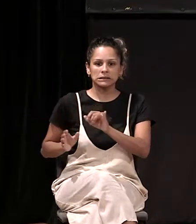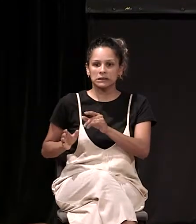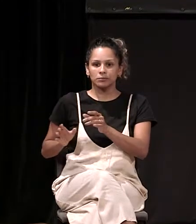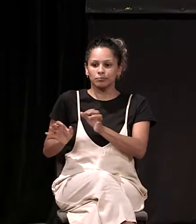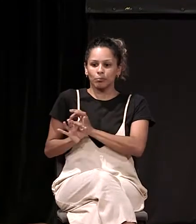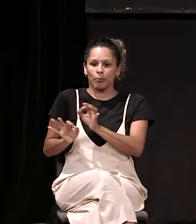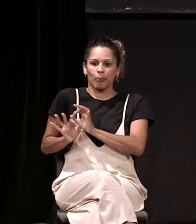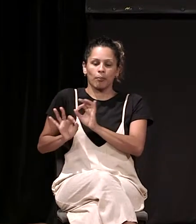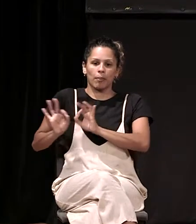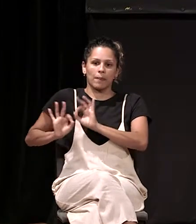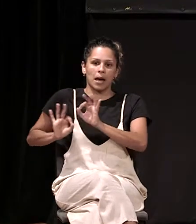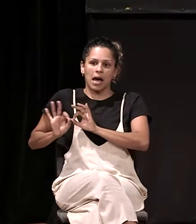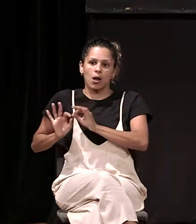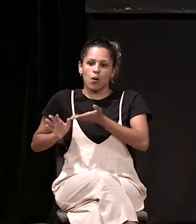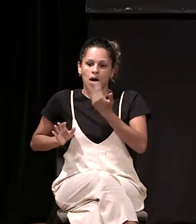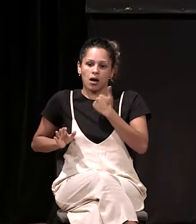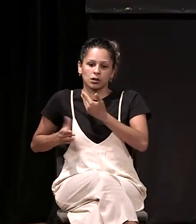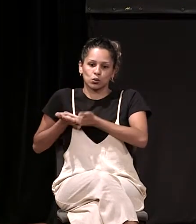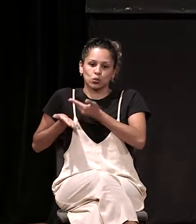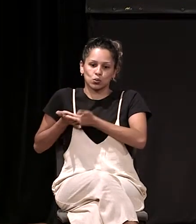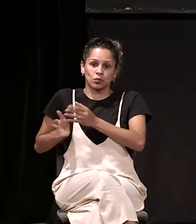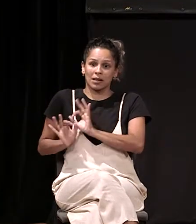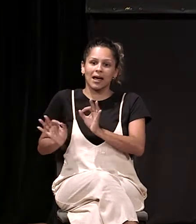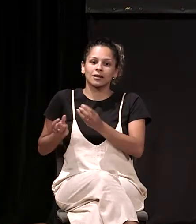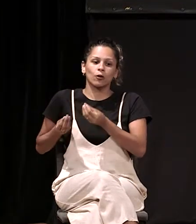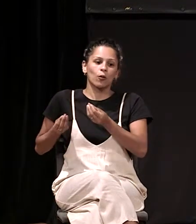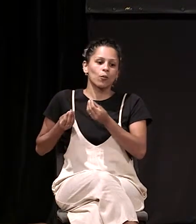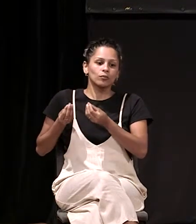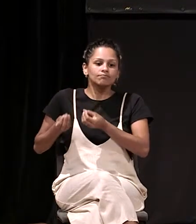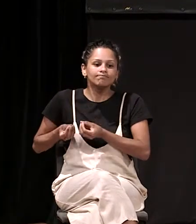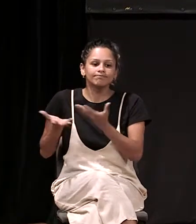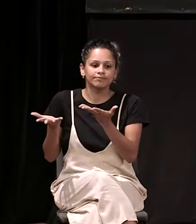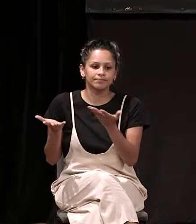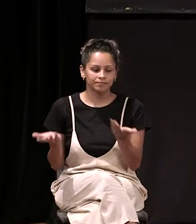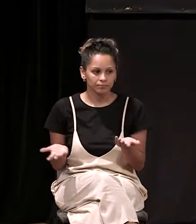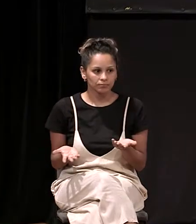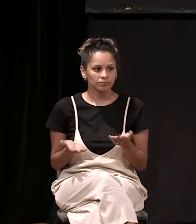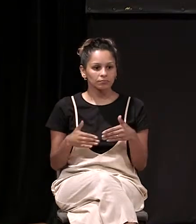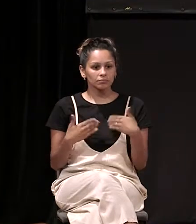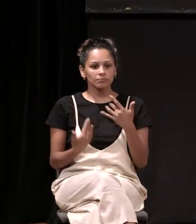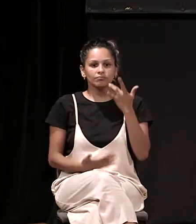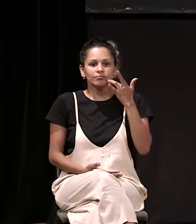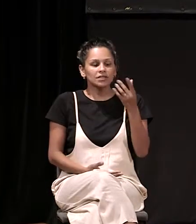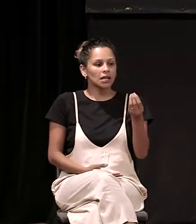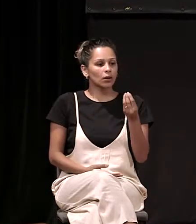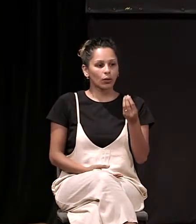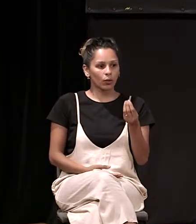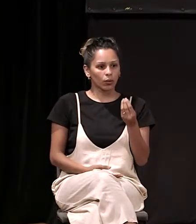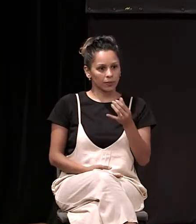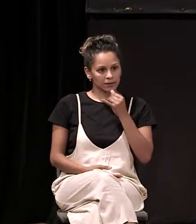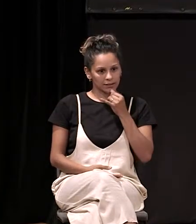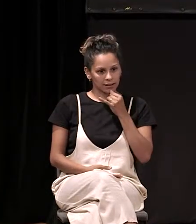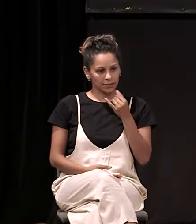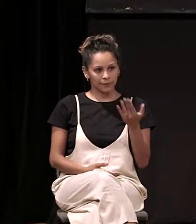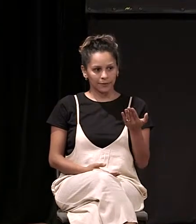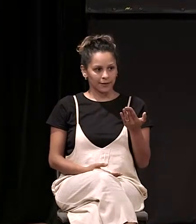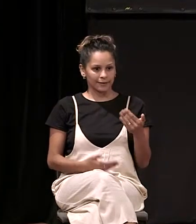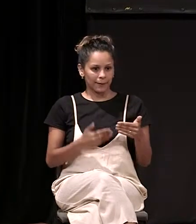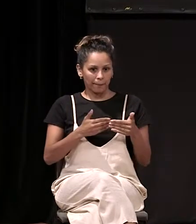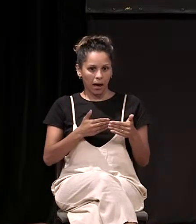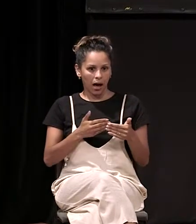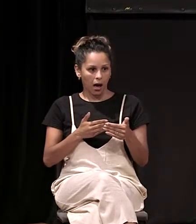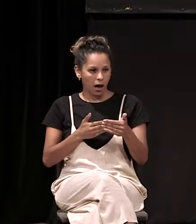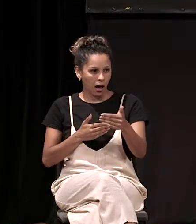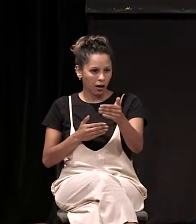primeira deficiência. Eu não sei como fazer, porque esse é um trabalho a longo prazo. A